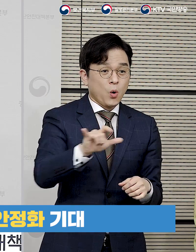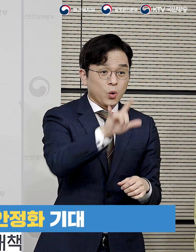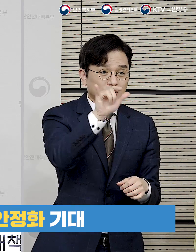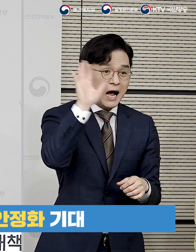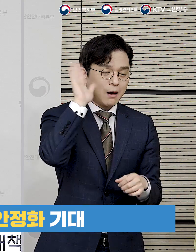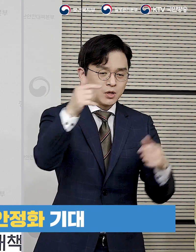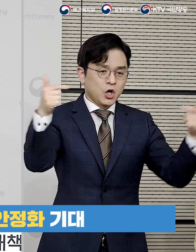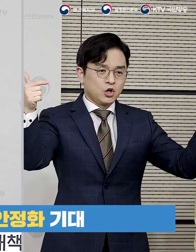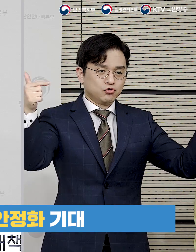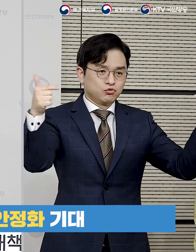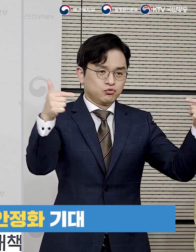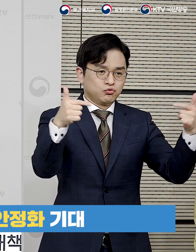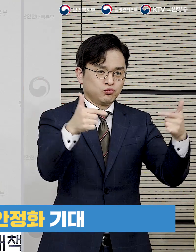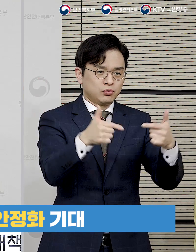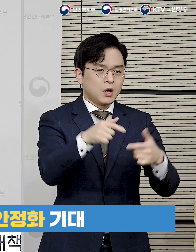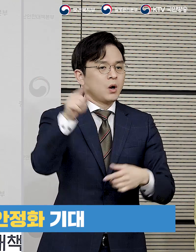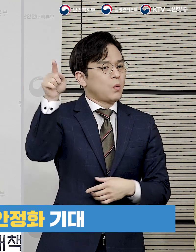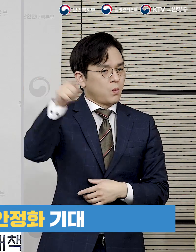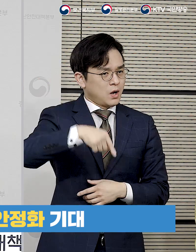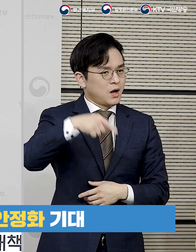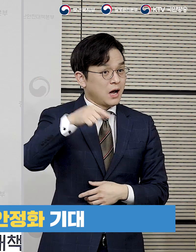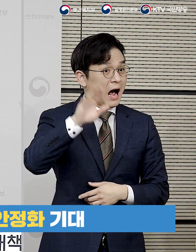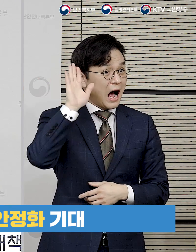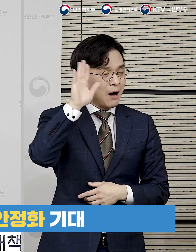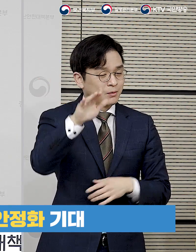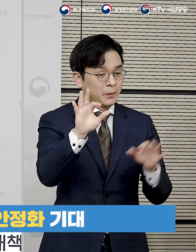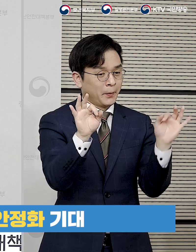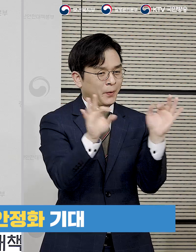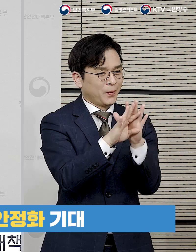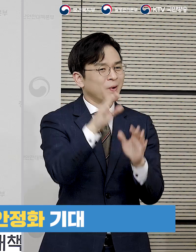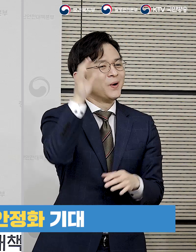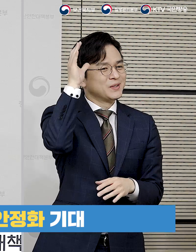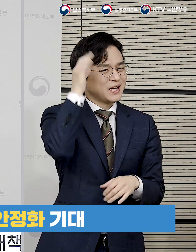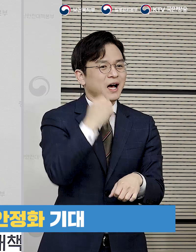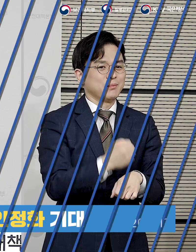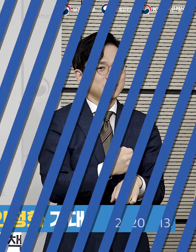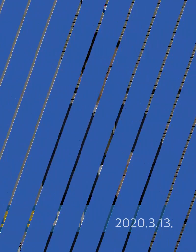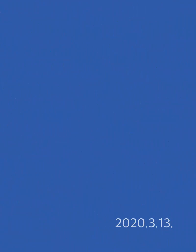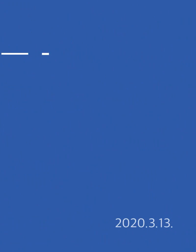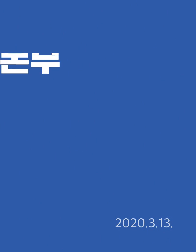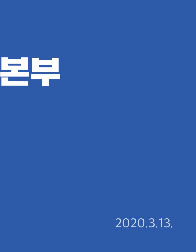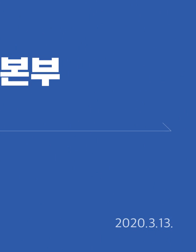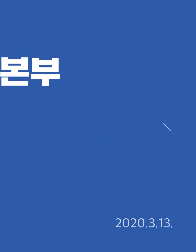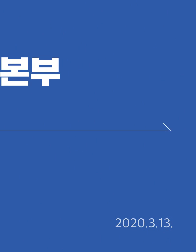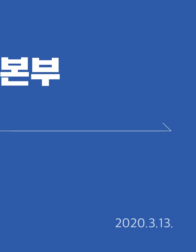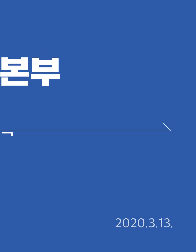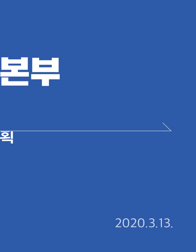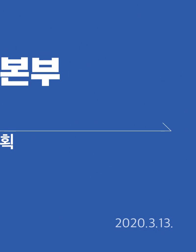안정화시켜 나가고 우리의 일상생활도 정상화될 수 있기를 기대를 합니다.